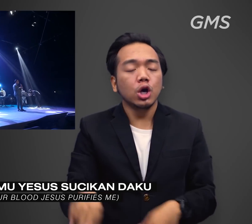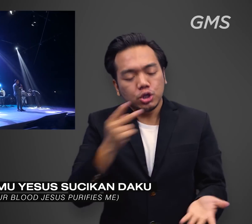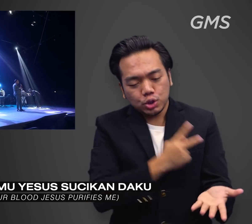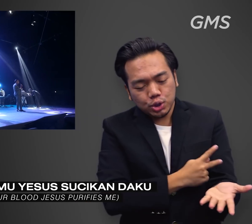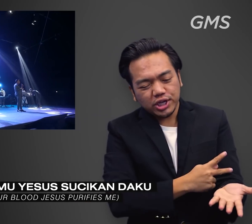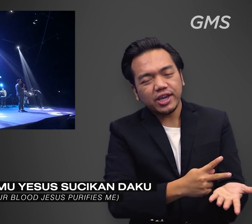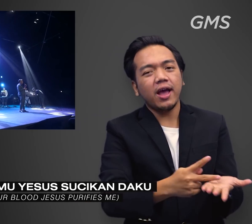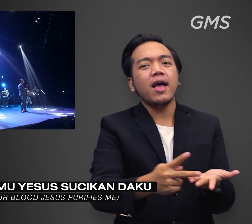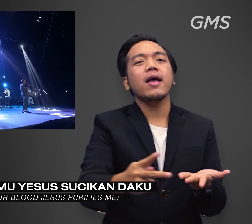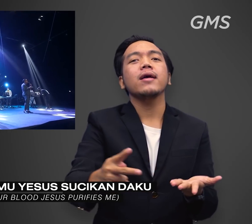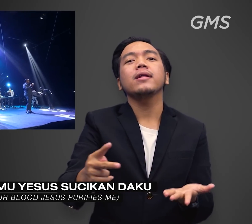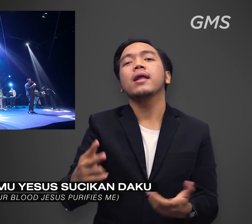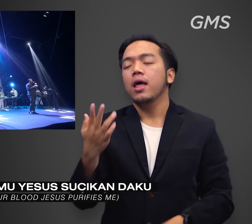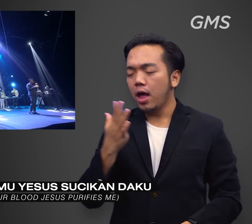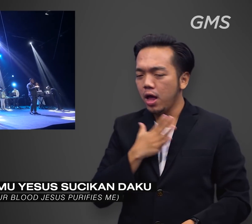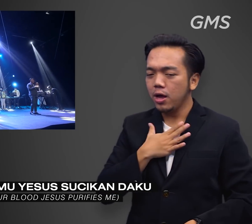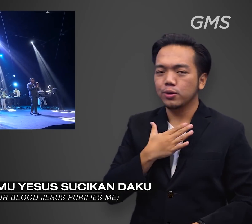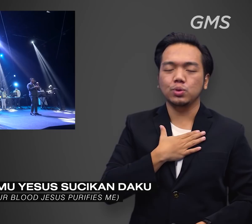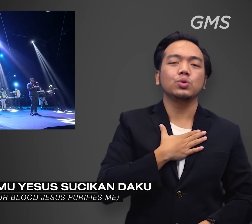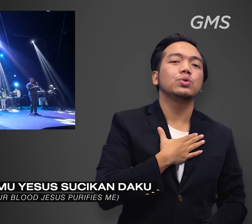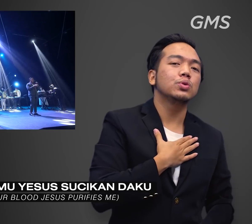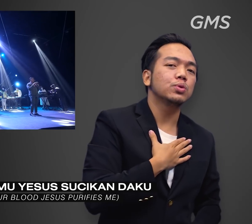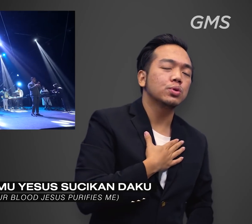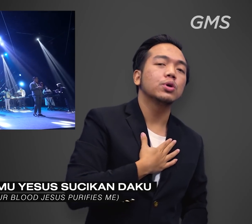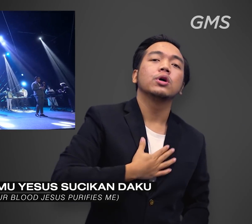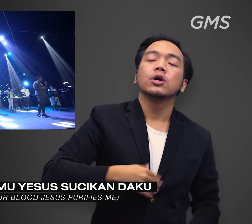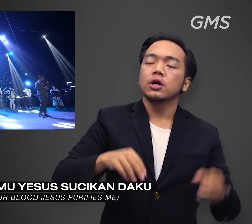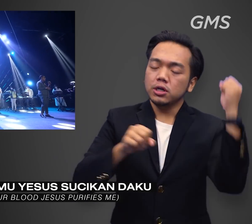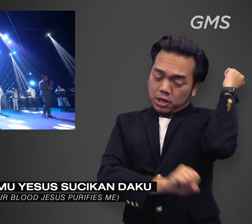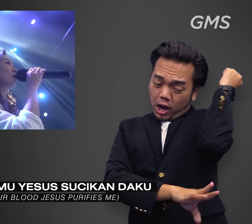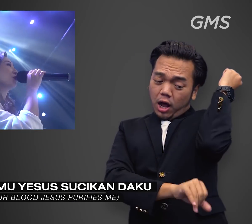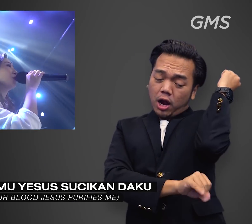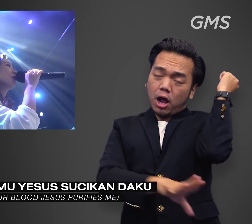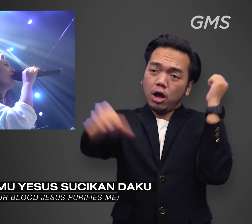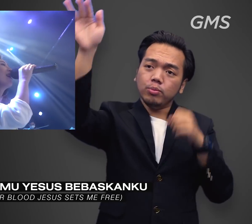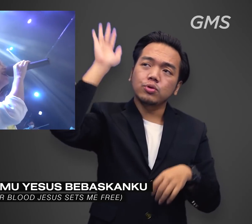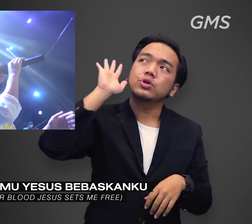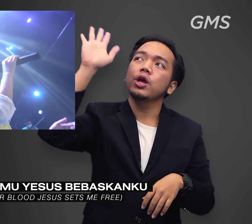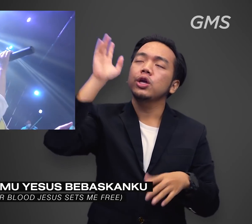Darah-Mu Yesus sucikan daku,